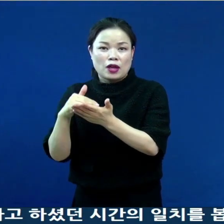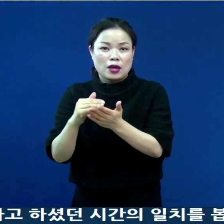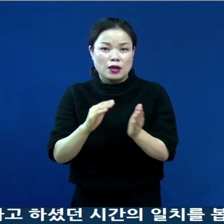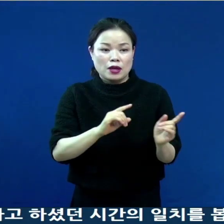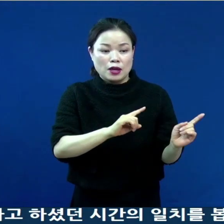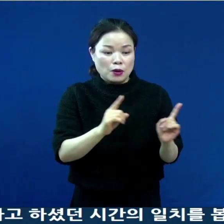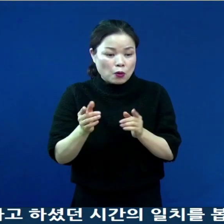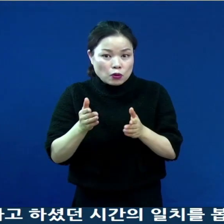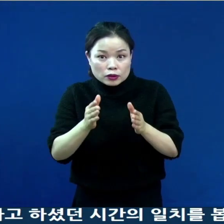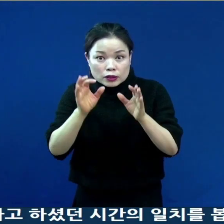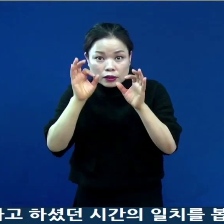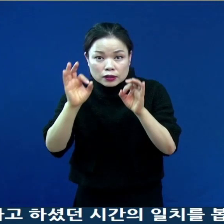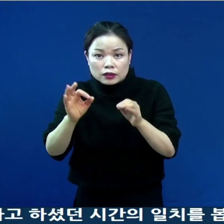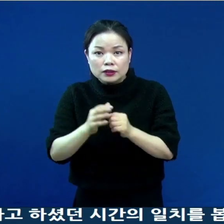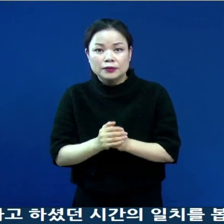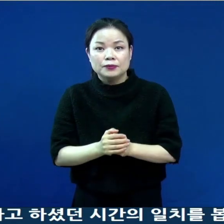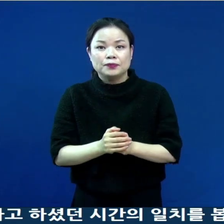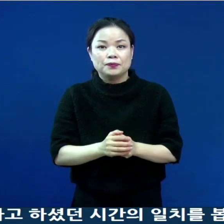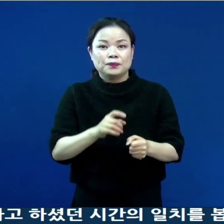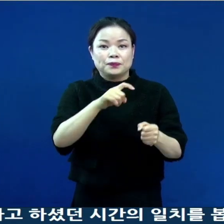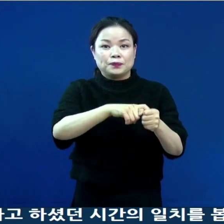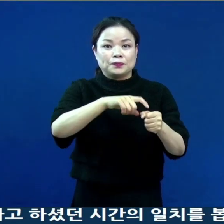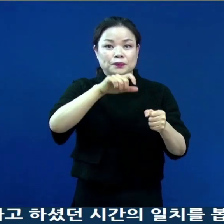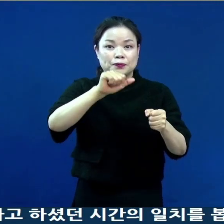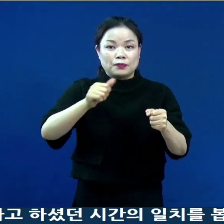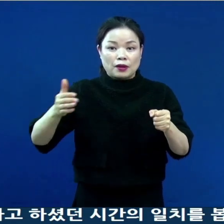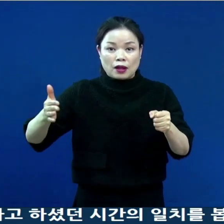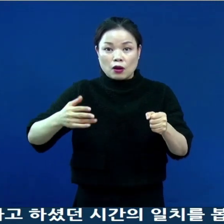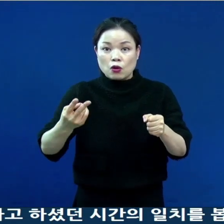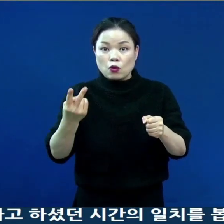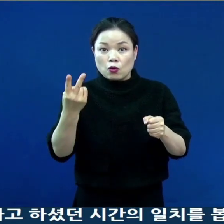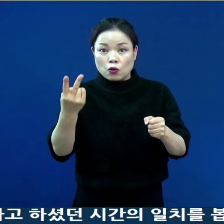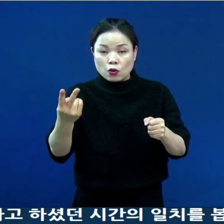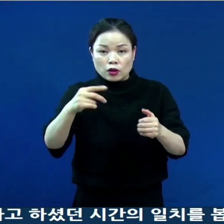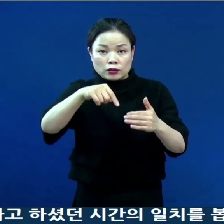사실을 보았습니다. 오병이어의 표적 속에서는